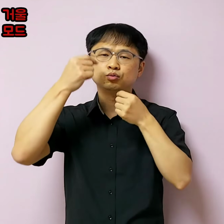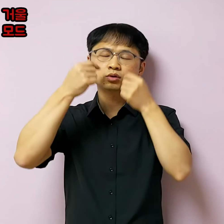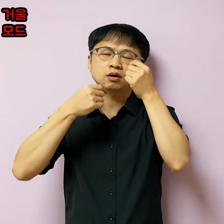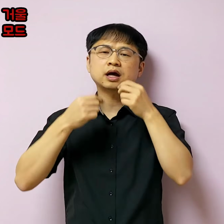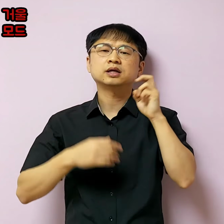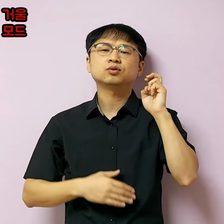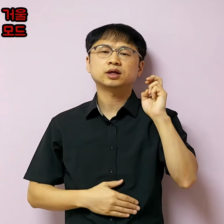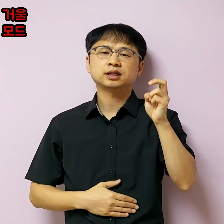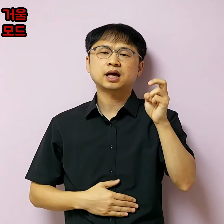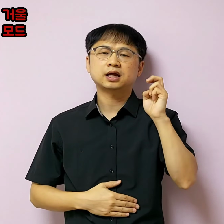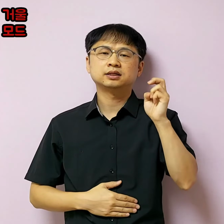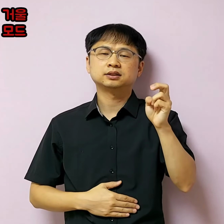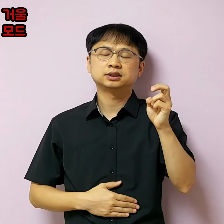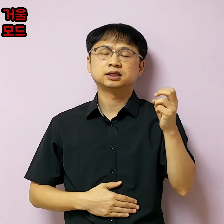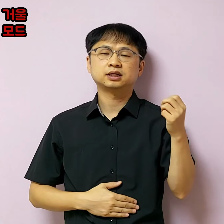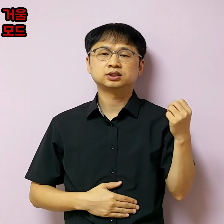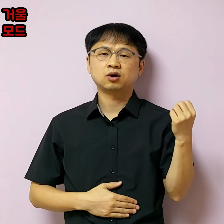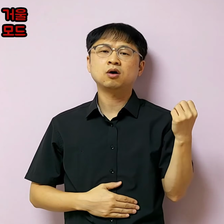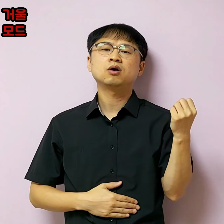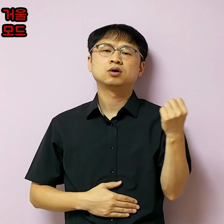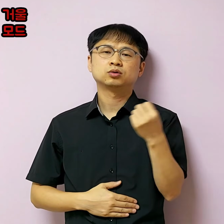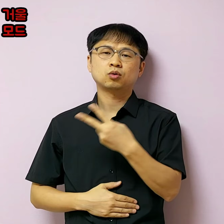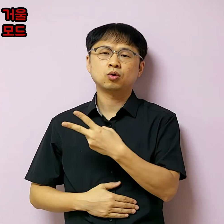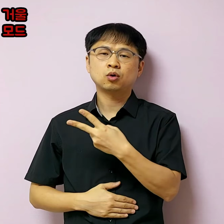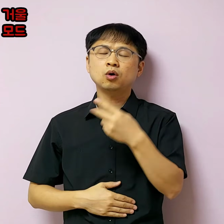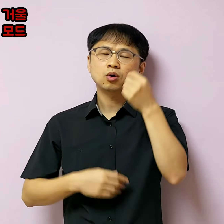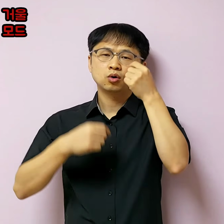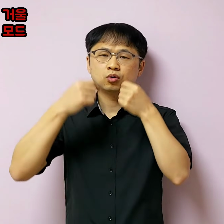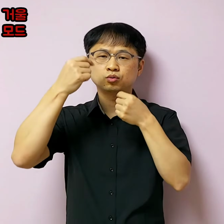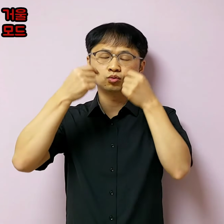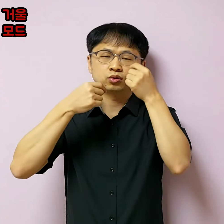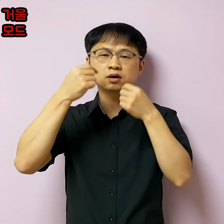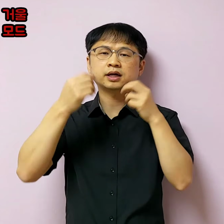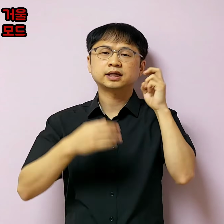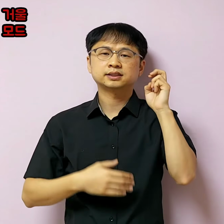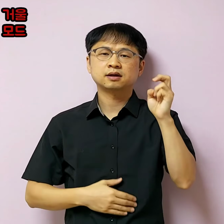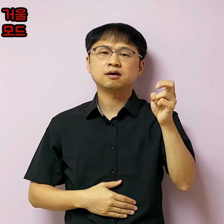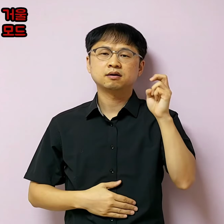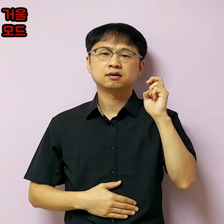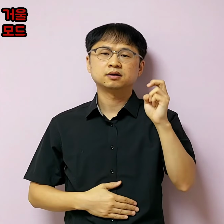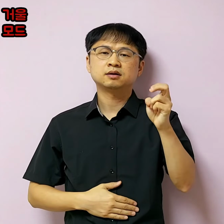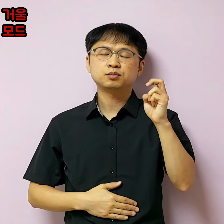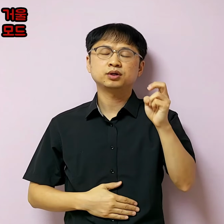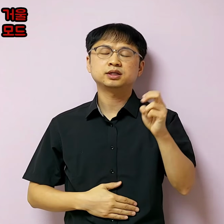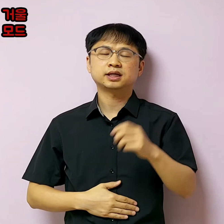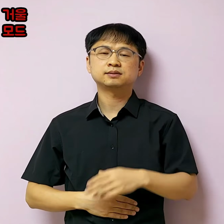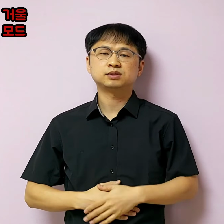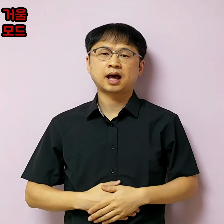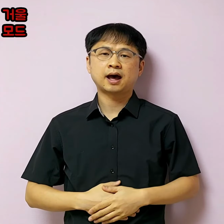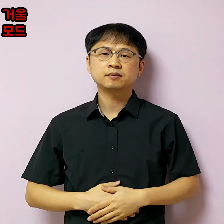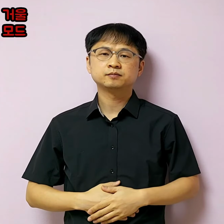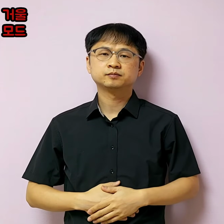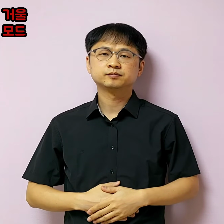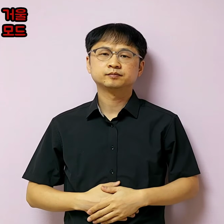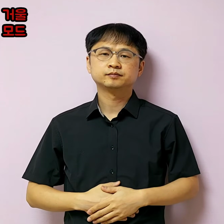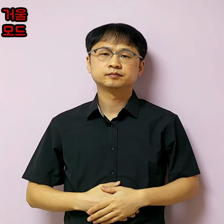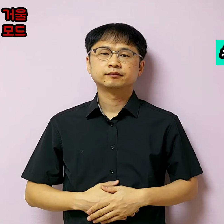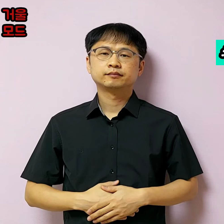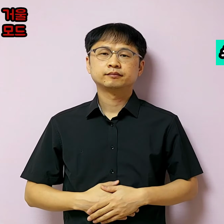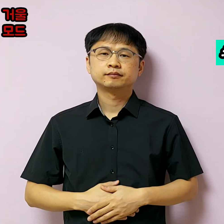울 것 같기도 했다라는 것이 되겠죠. 또 울 것 같았어 이런 표현이 되겠습니다.